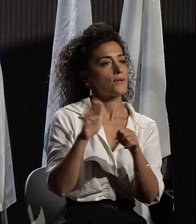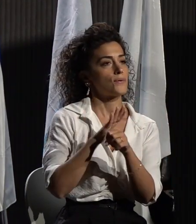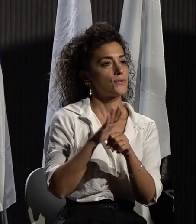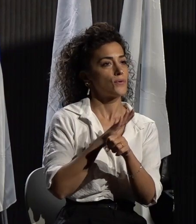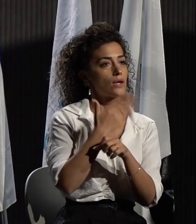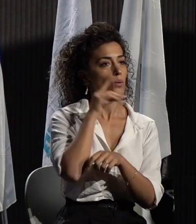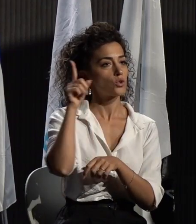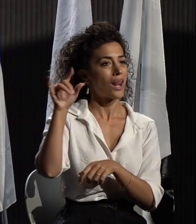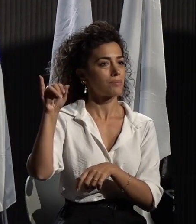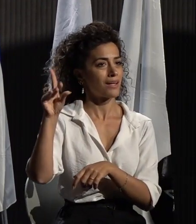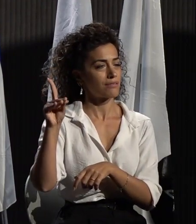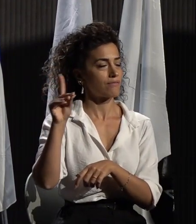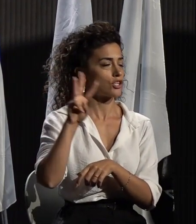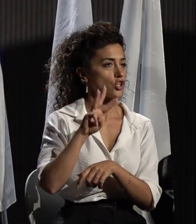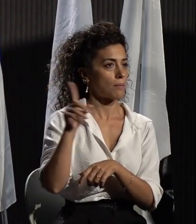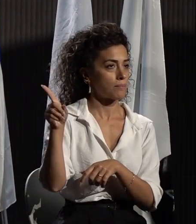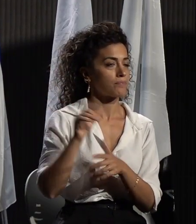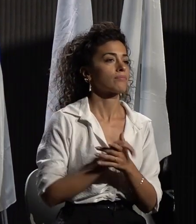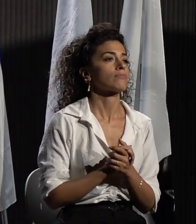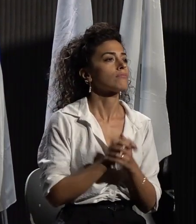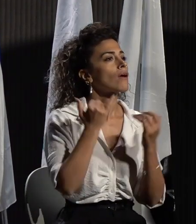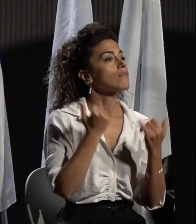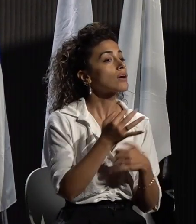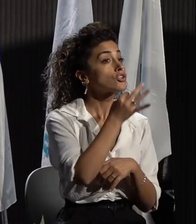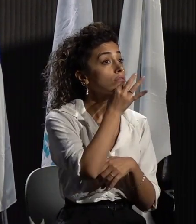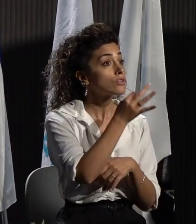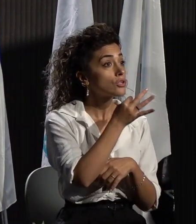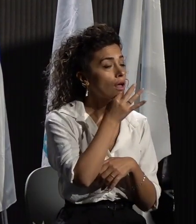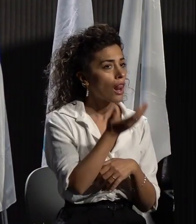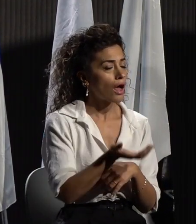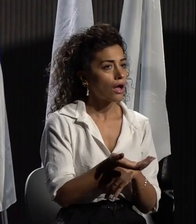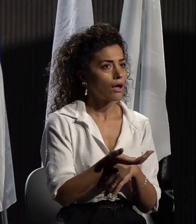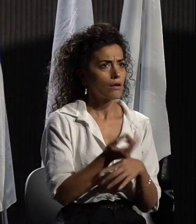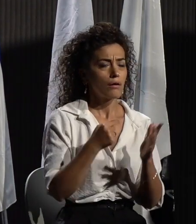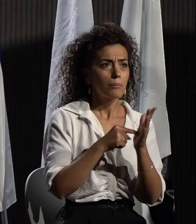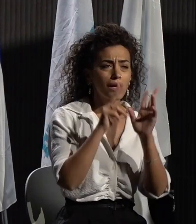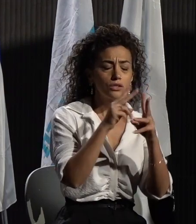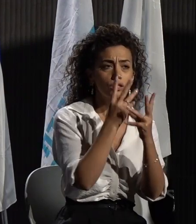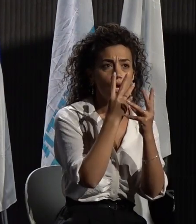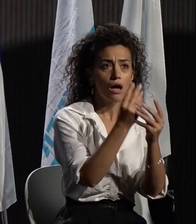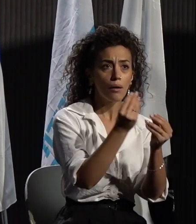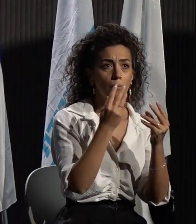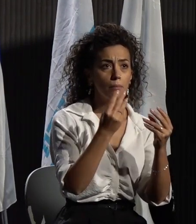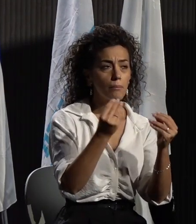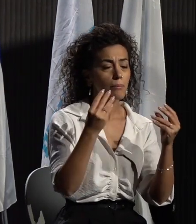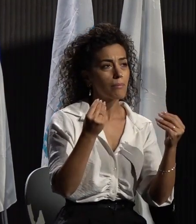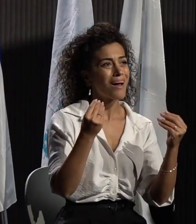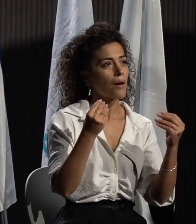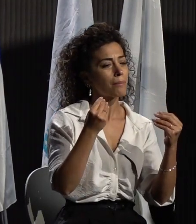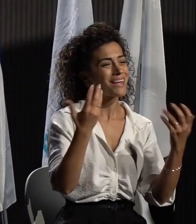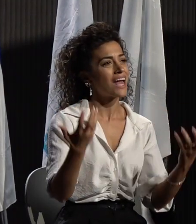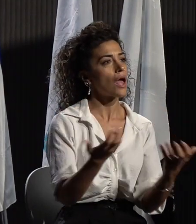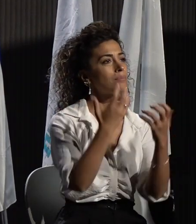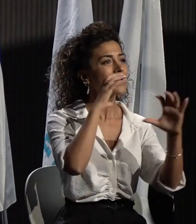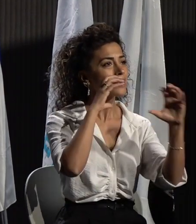ובאחרים? ועכשיו השאלה מחריפה, נוכח הריבוי העצום של אמצעי